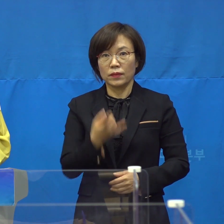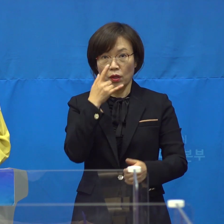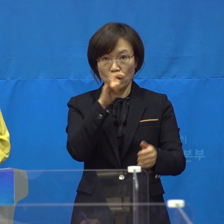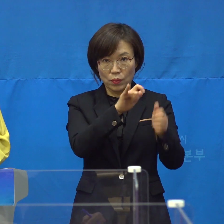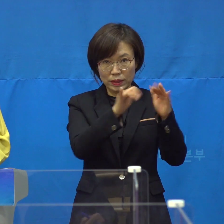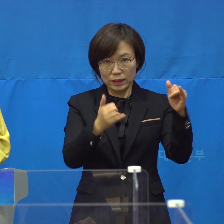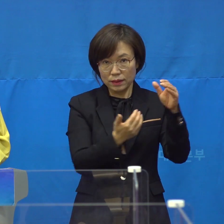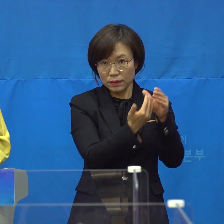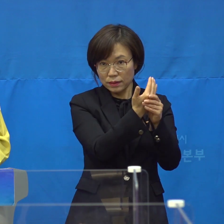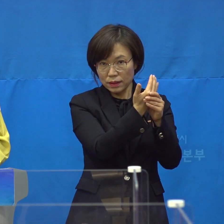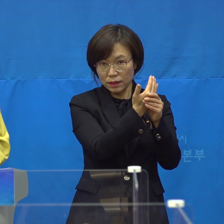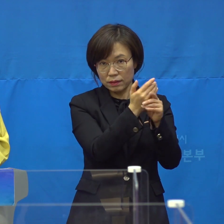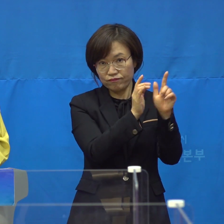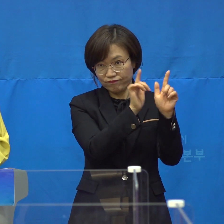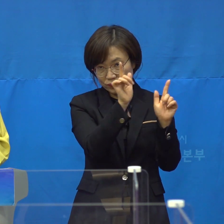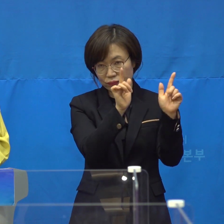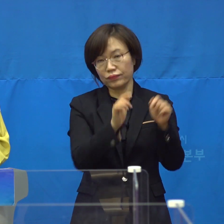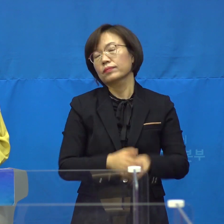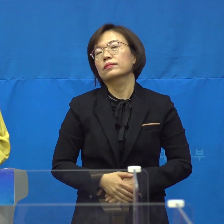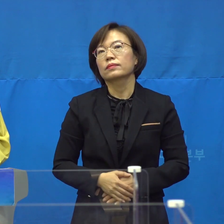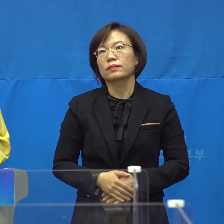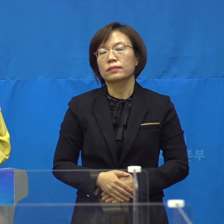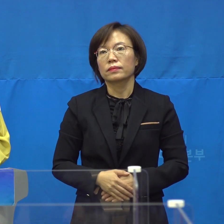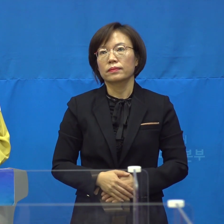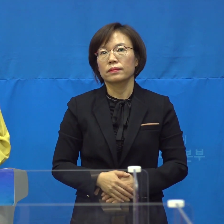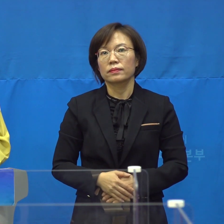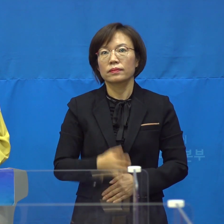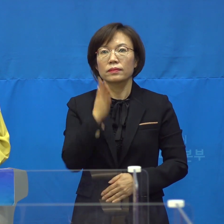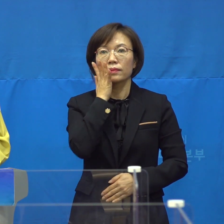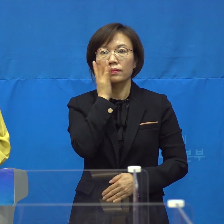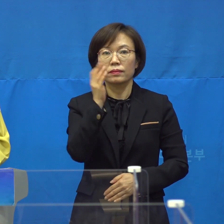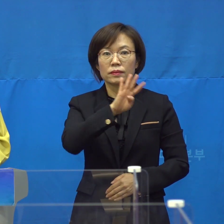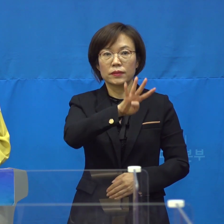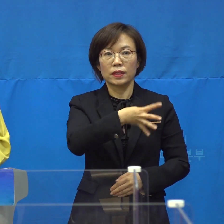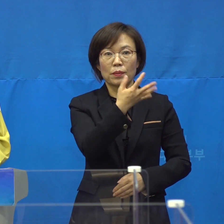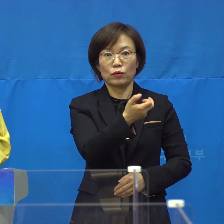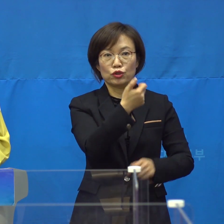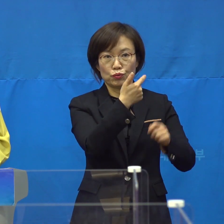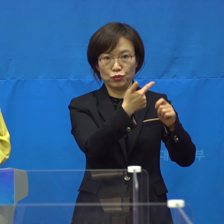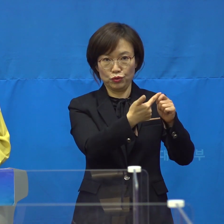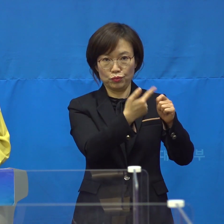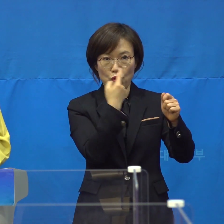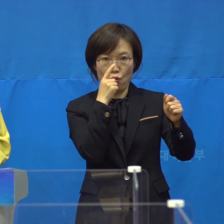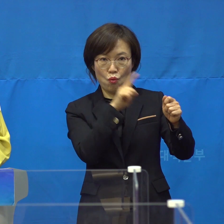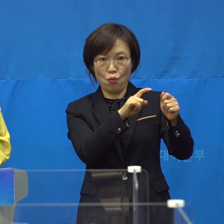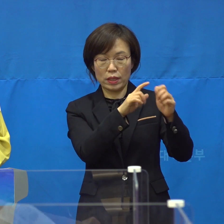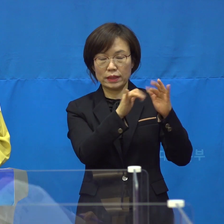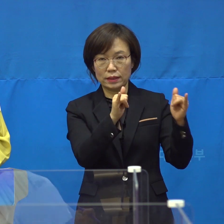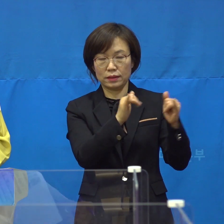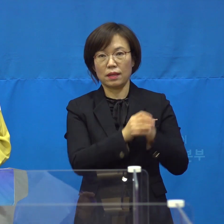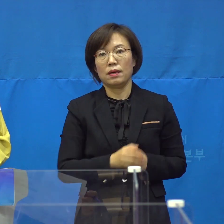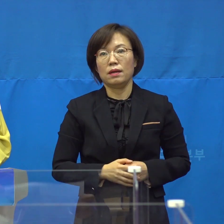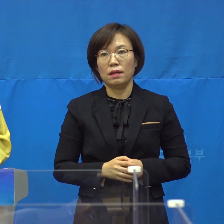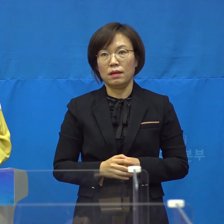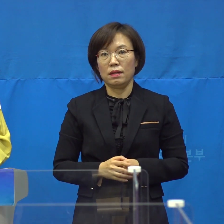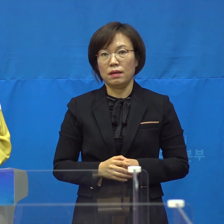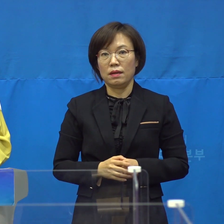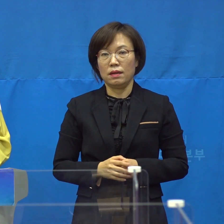확진자 발생 상황입니다. 먼저 울산 496번 확진자 관련입니다.